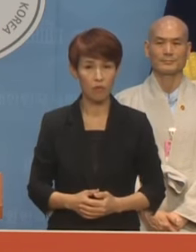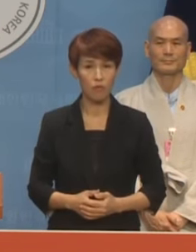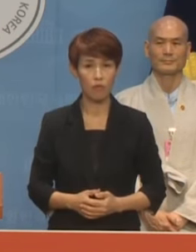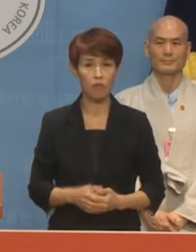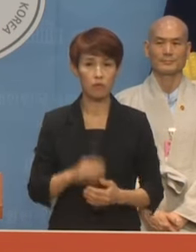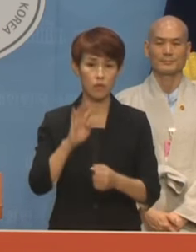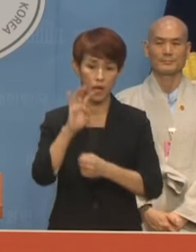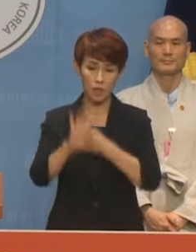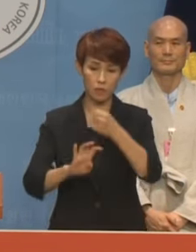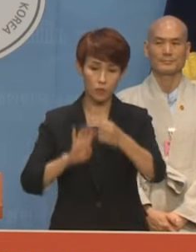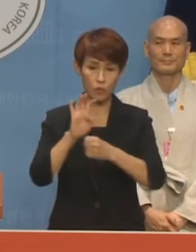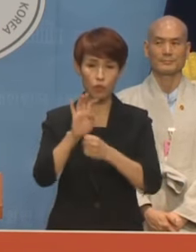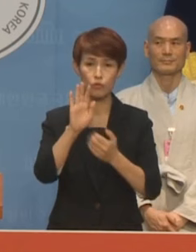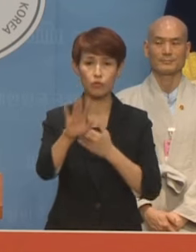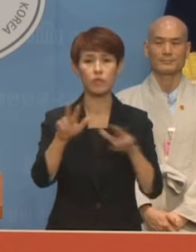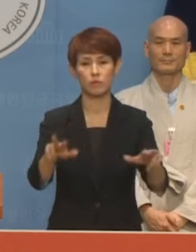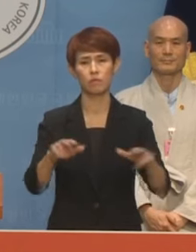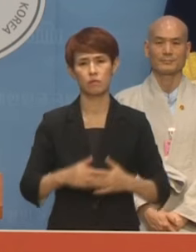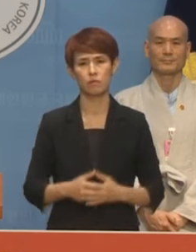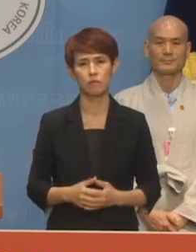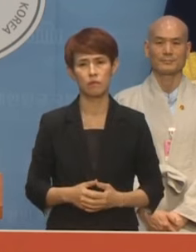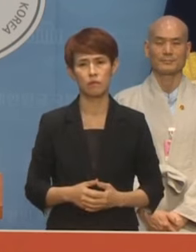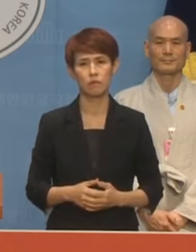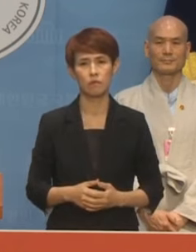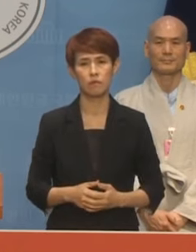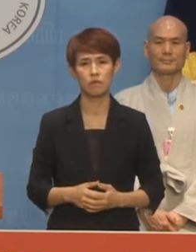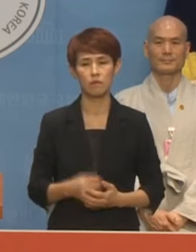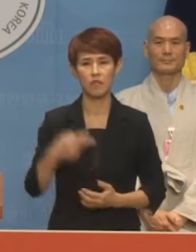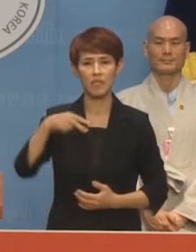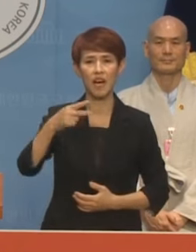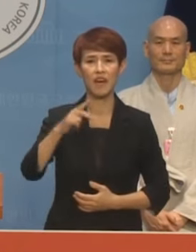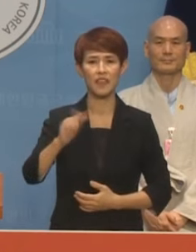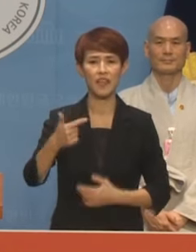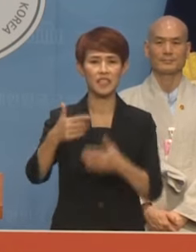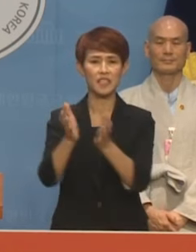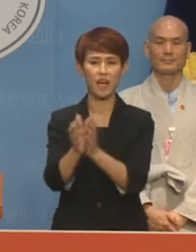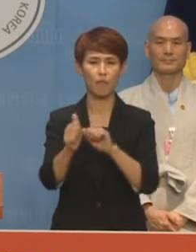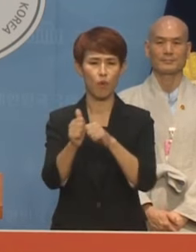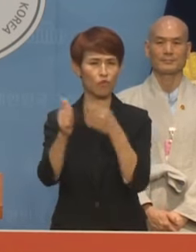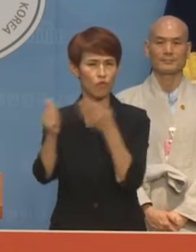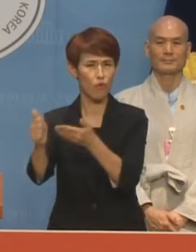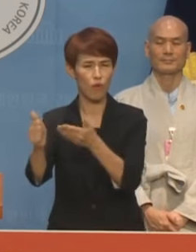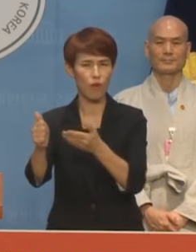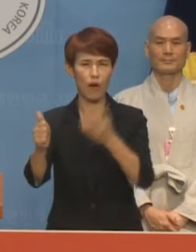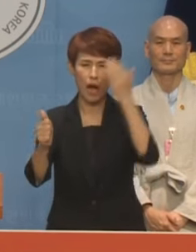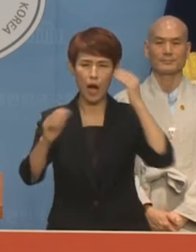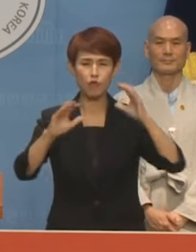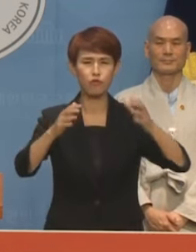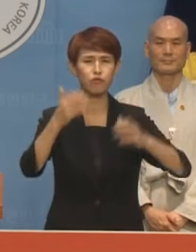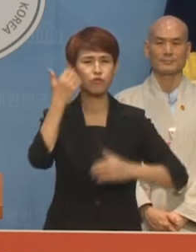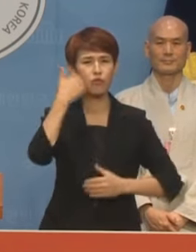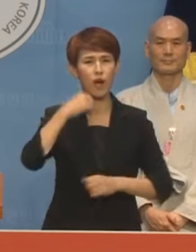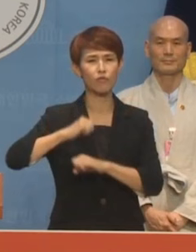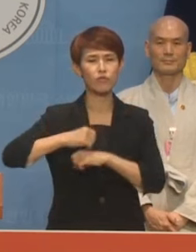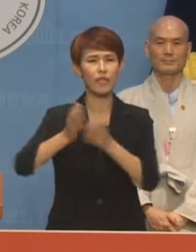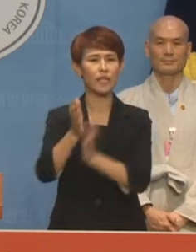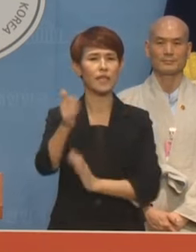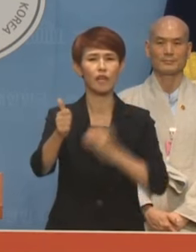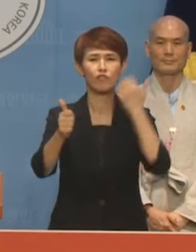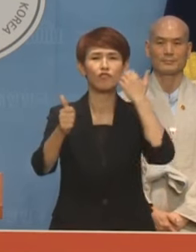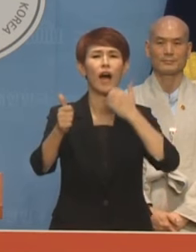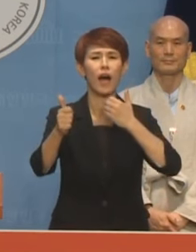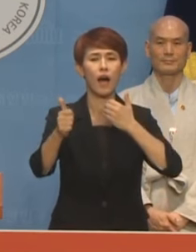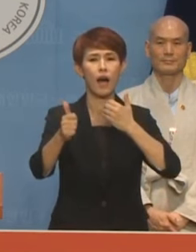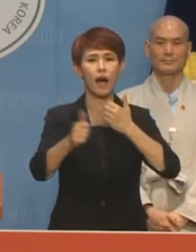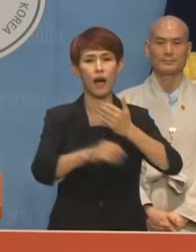40년이 지난 지금 이런 일로 사단장까지 처벌하게 되면 대한민국에서 누가 사단장을 할 수 있겠냐며